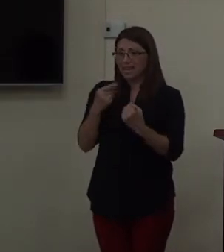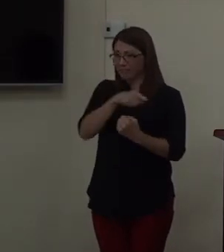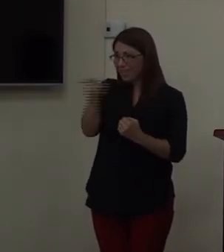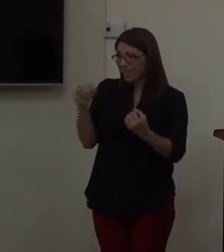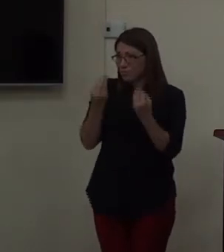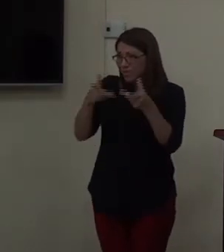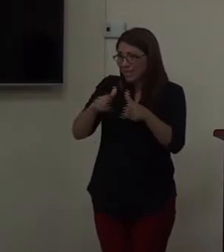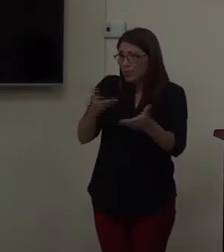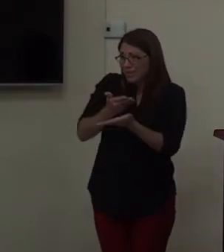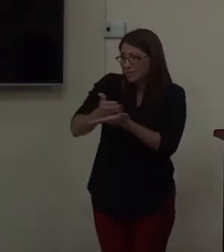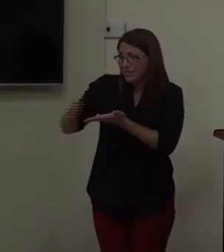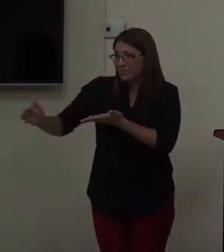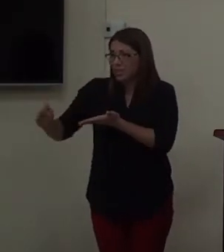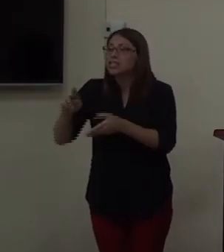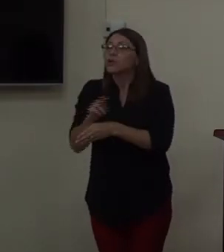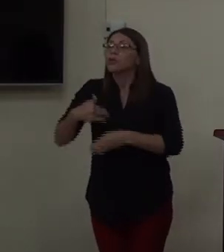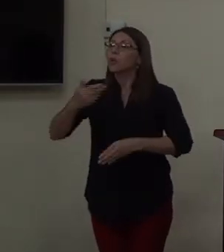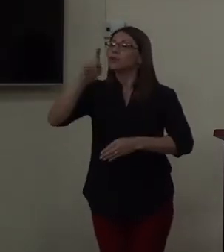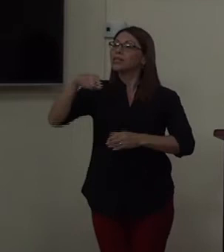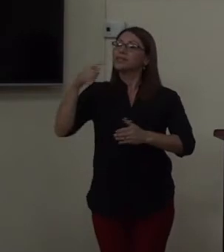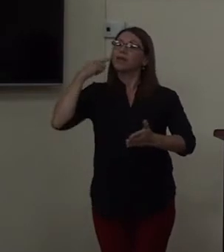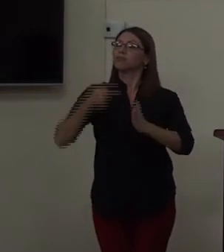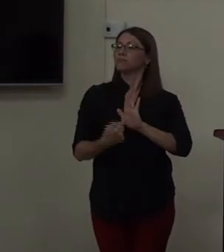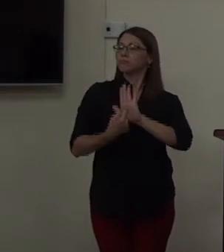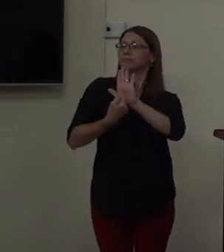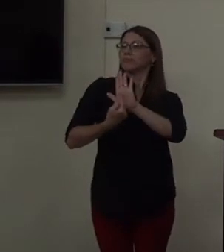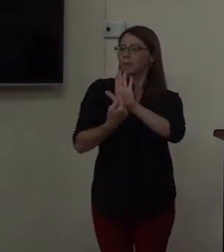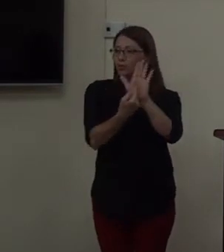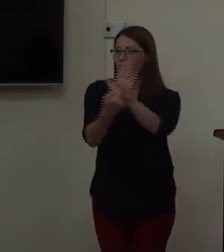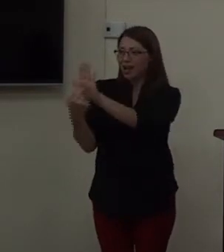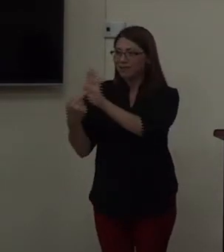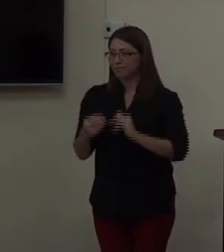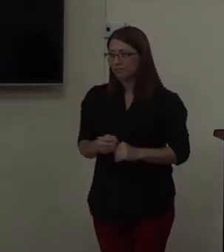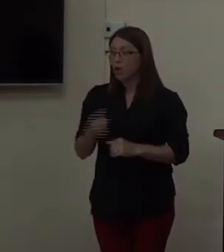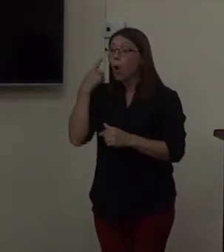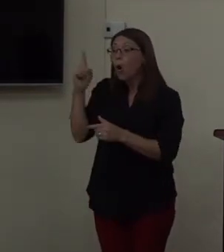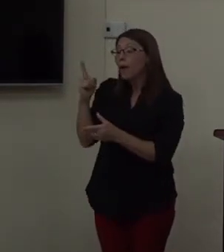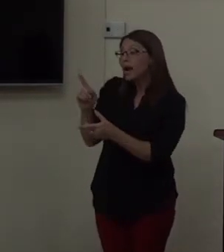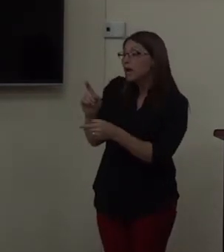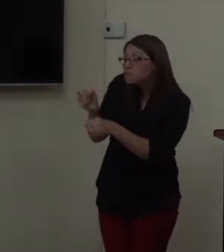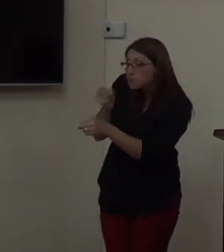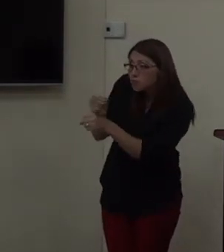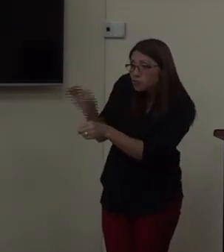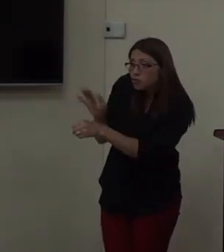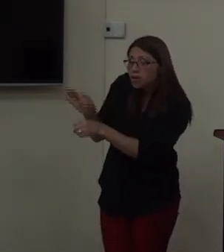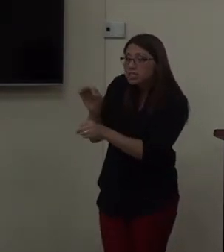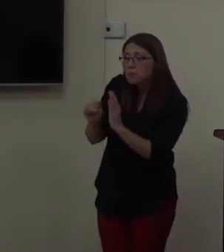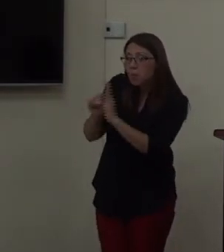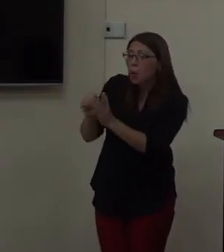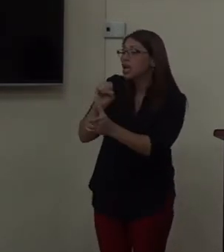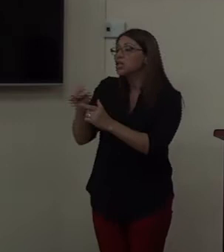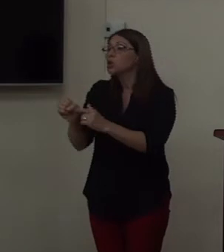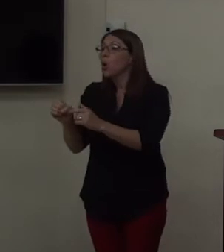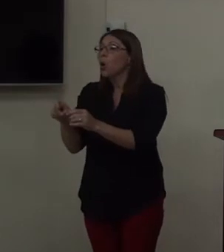usan cuando es necesario intentar demostrar, ¿verdad? O para funciones simbólicas, para funciones de exclusión, para que no